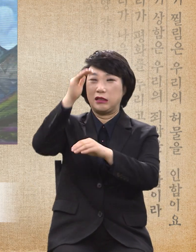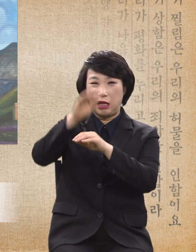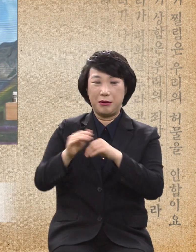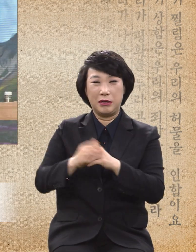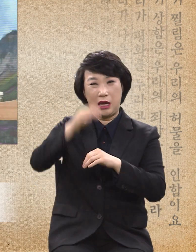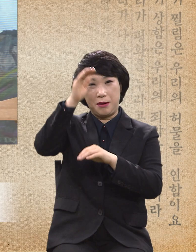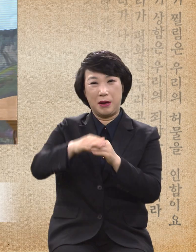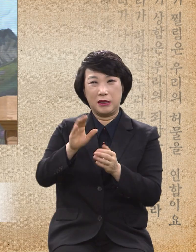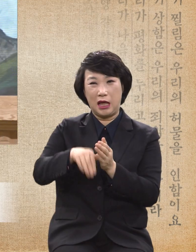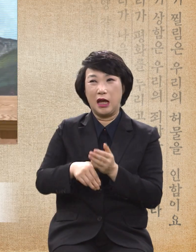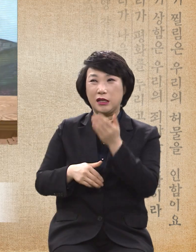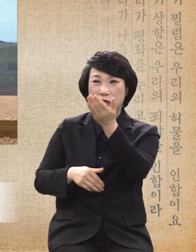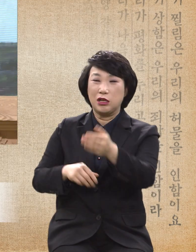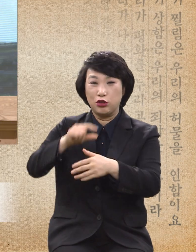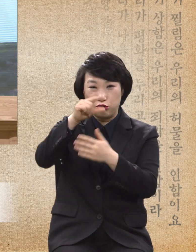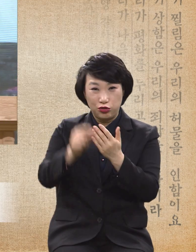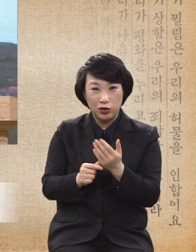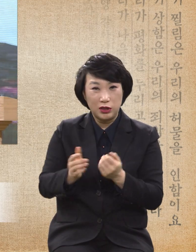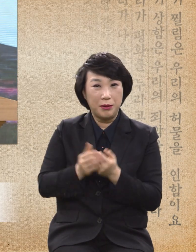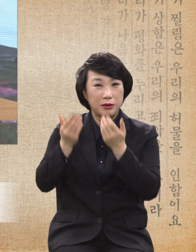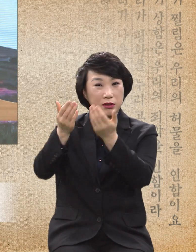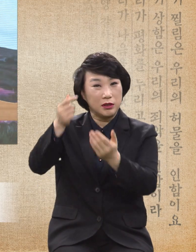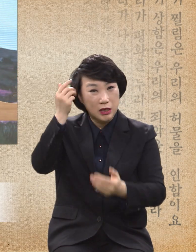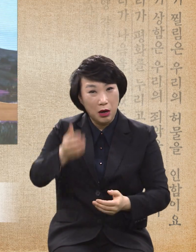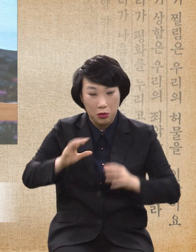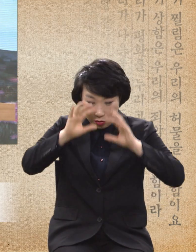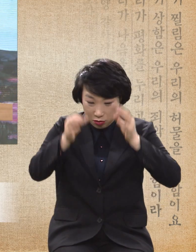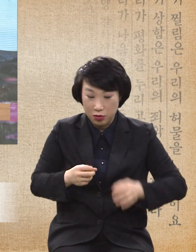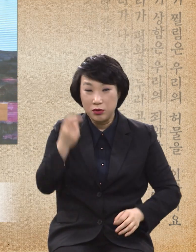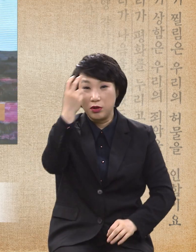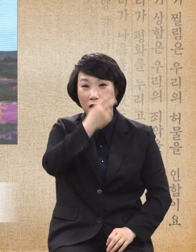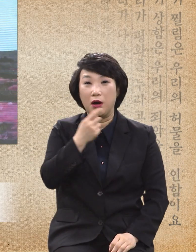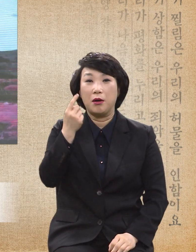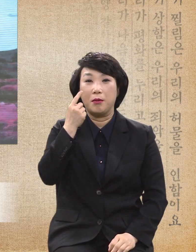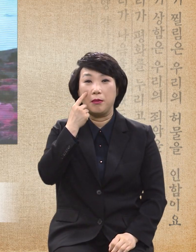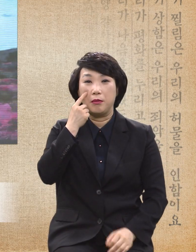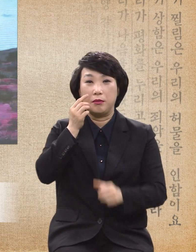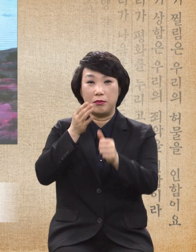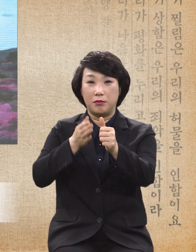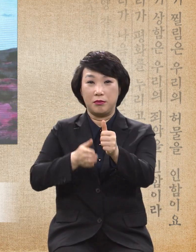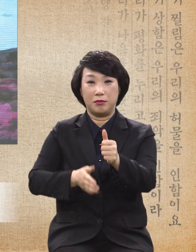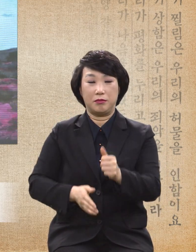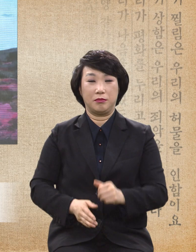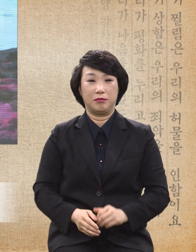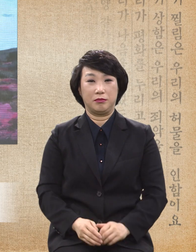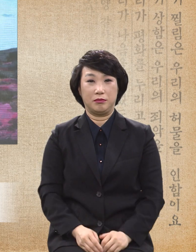하나의 외식적인 순서냐 한번 판단해 보라 그 말입니다.